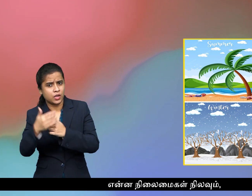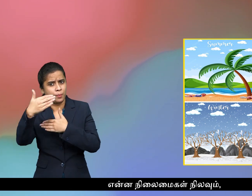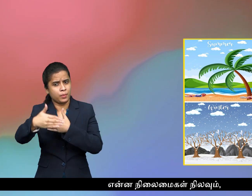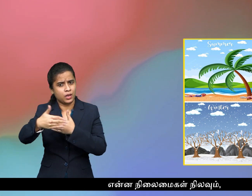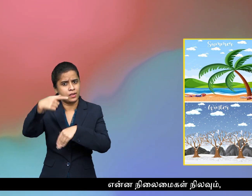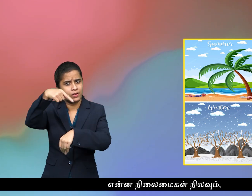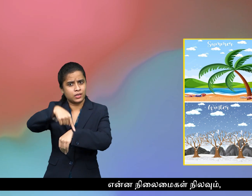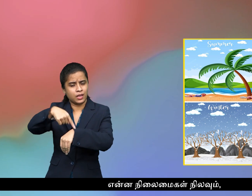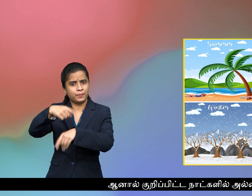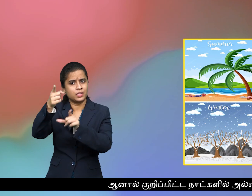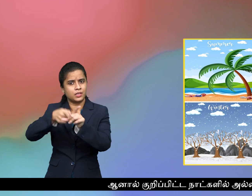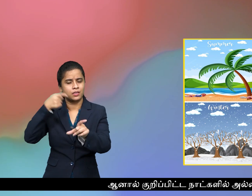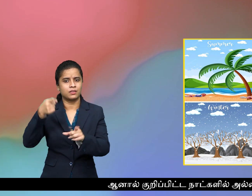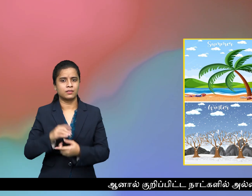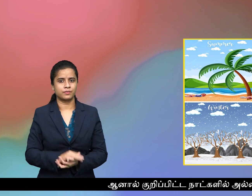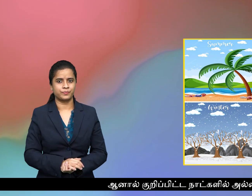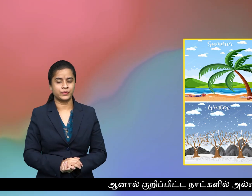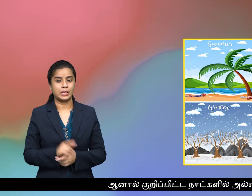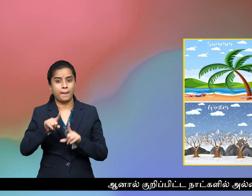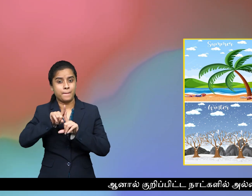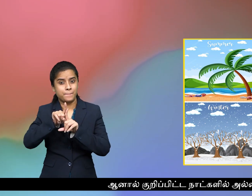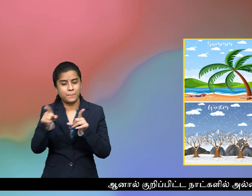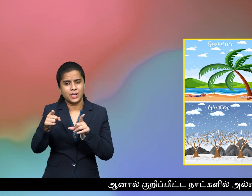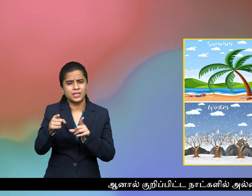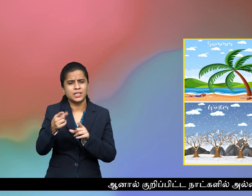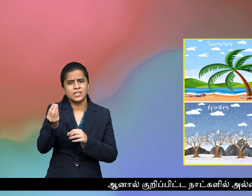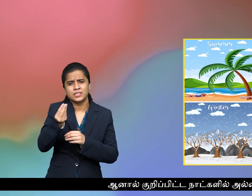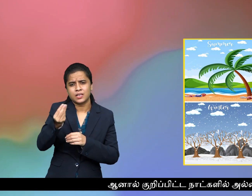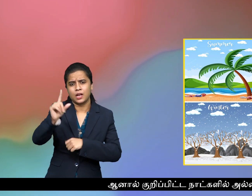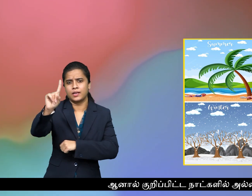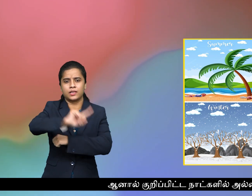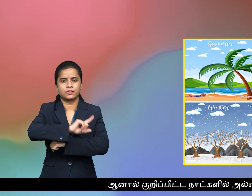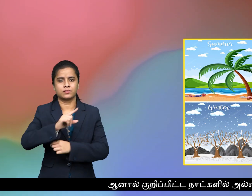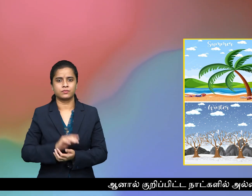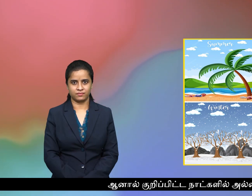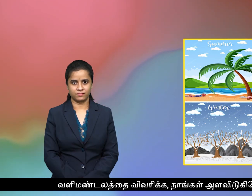என்ன நிலைமைகள் நிலவும், ஆனால் குறிப்பிட்ட நாட்களில் அல்ல.